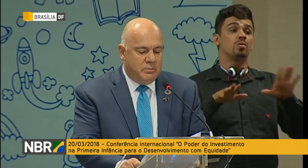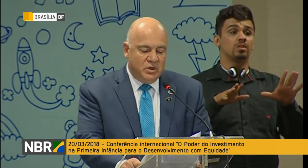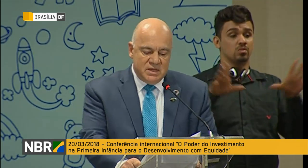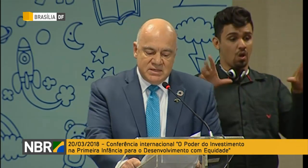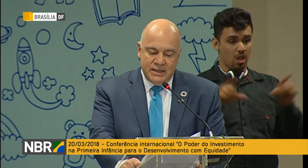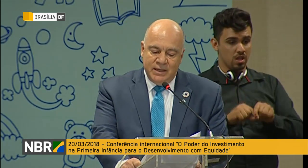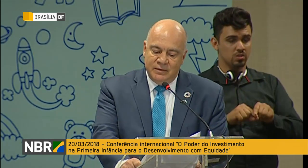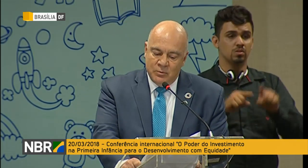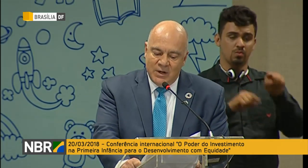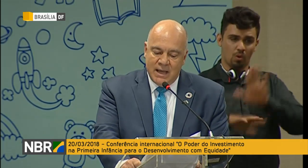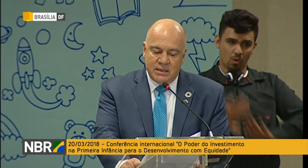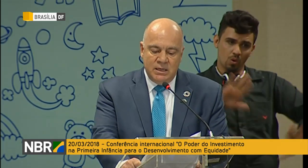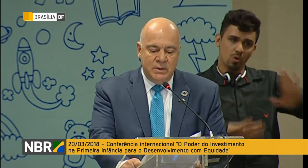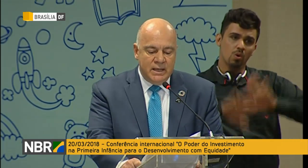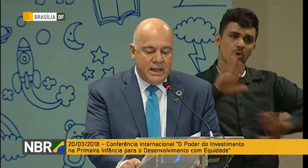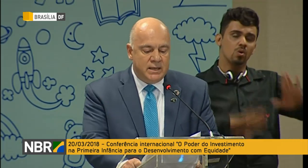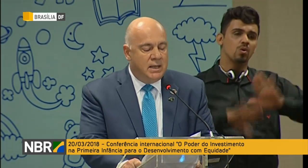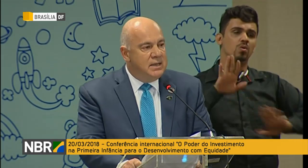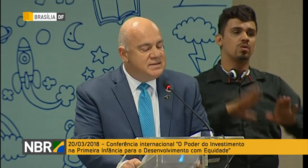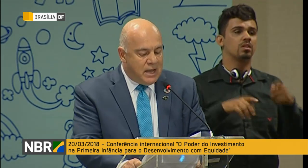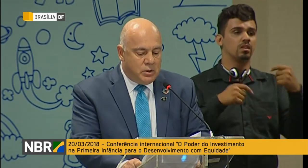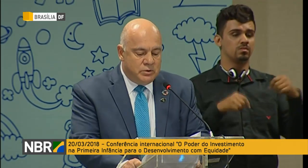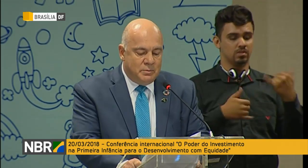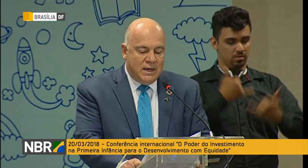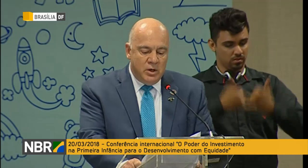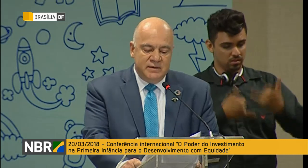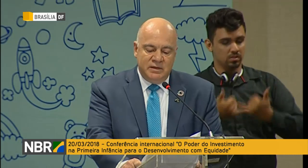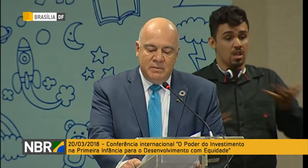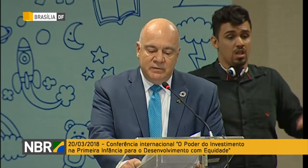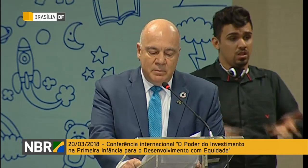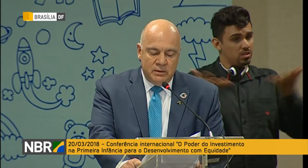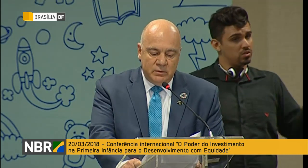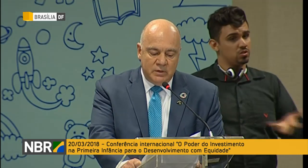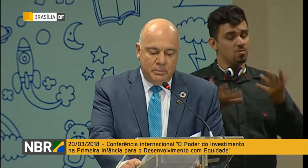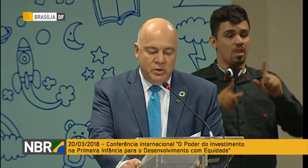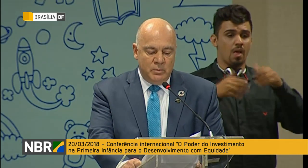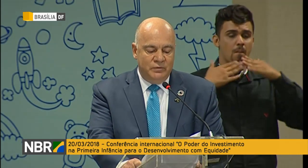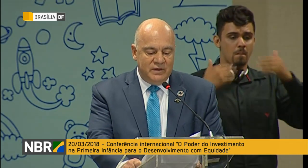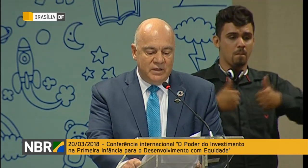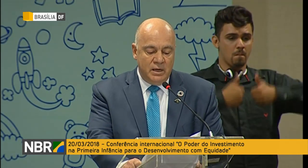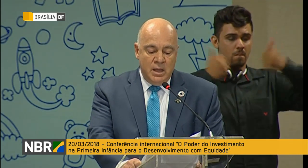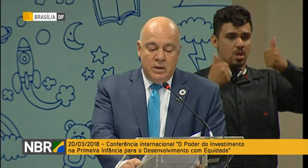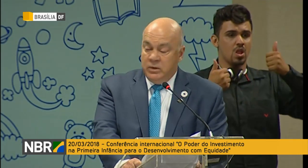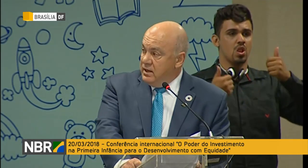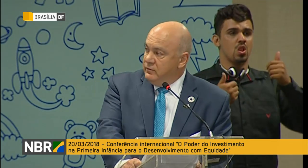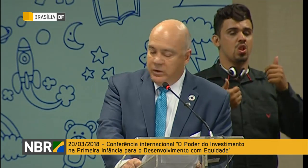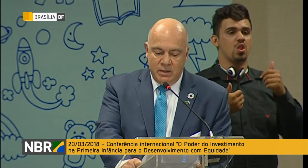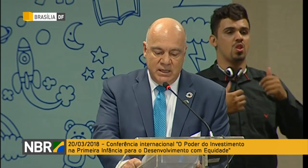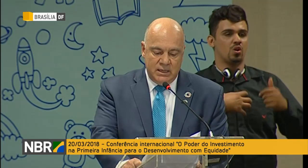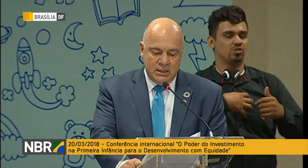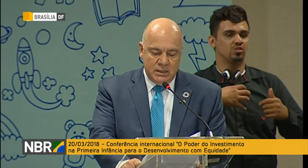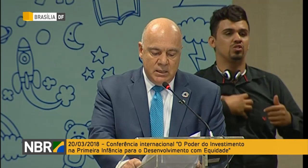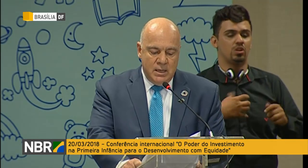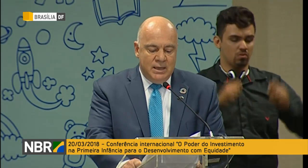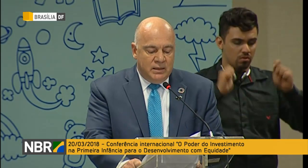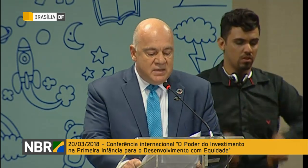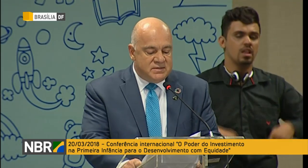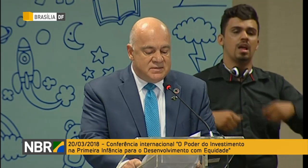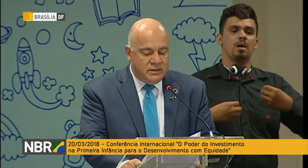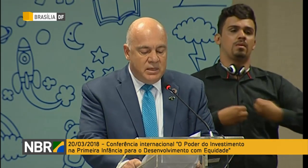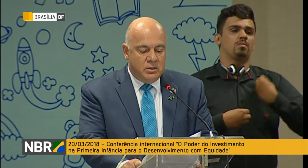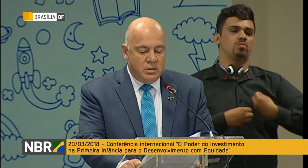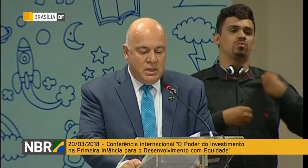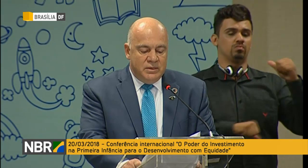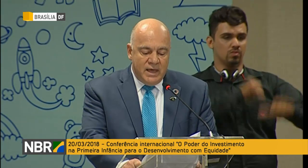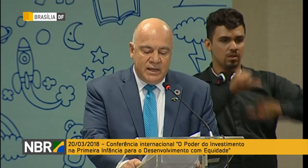cuidar, proteger, estimular e brincar são os melhores investimentos que podemos fazer no início da vida.